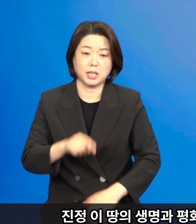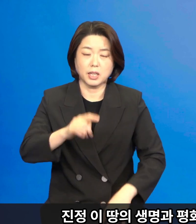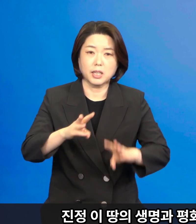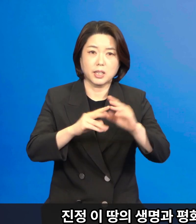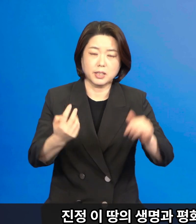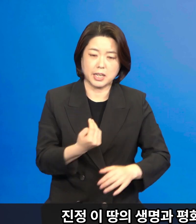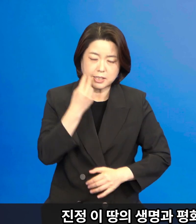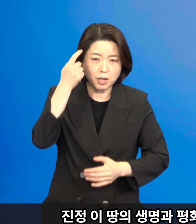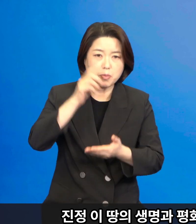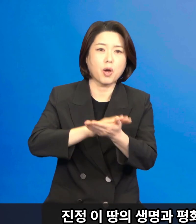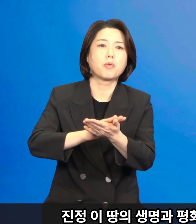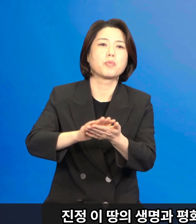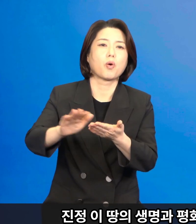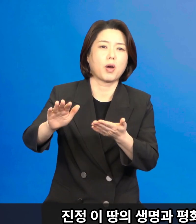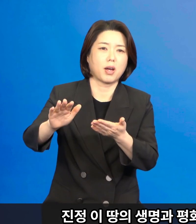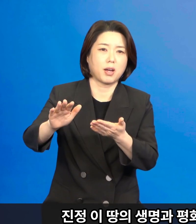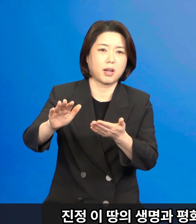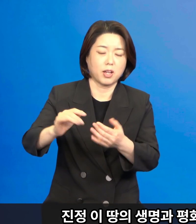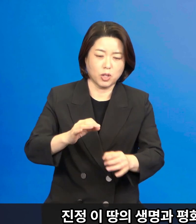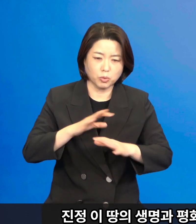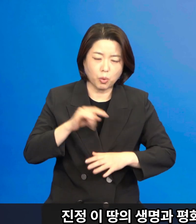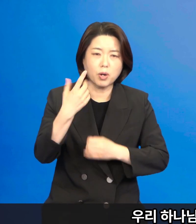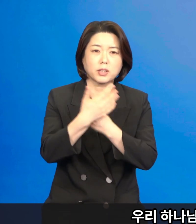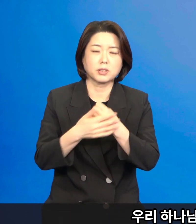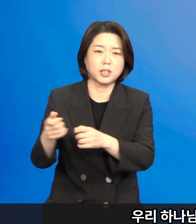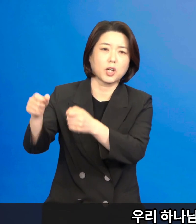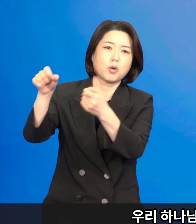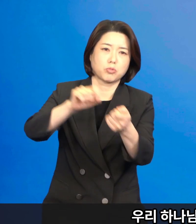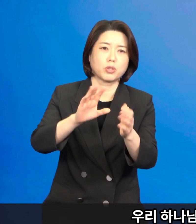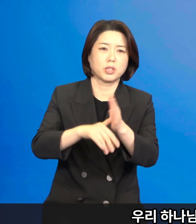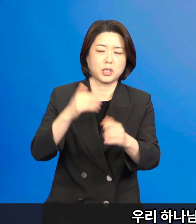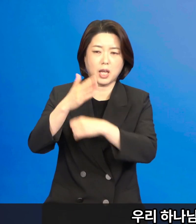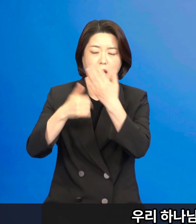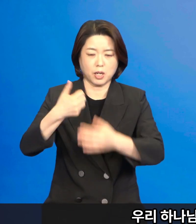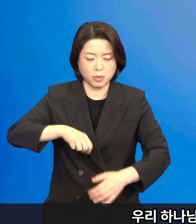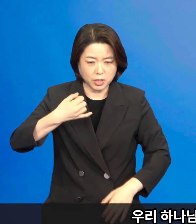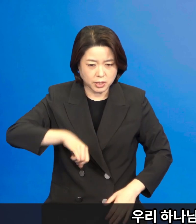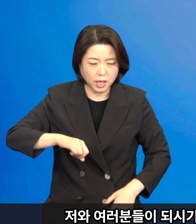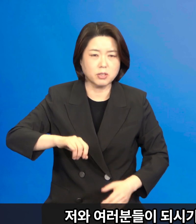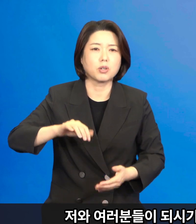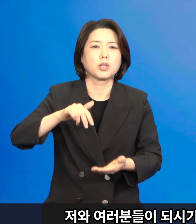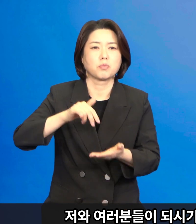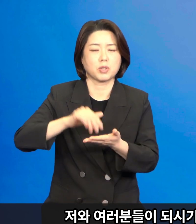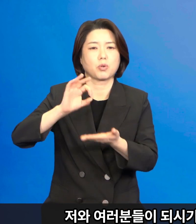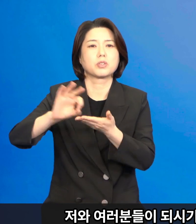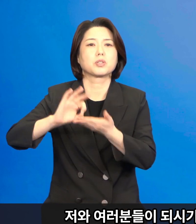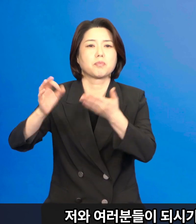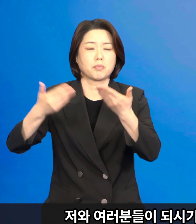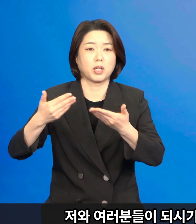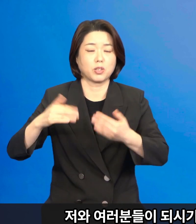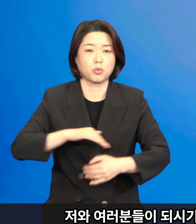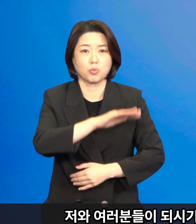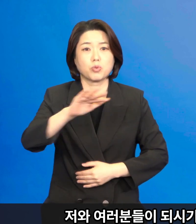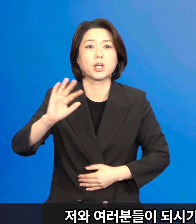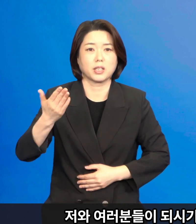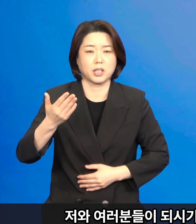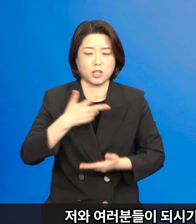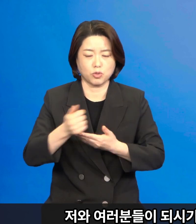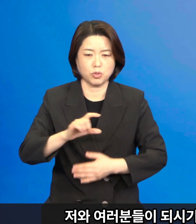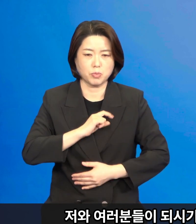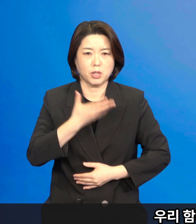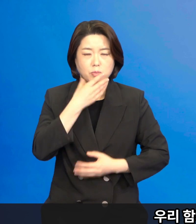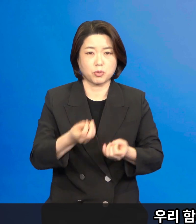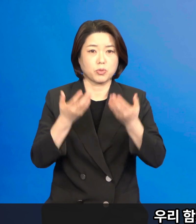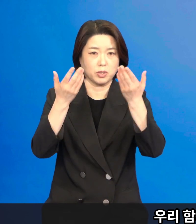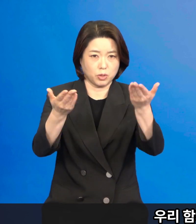생명과 평화에 놀라운 그 은혜가 부어지는 데에 우리 하나님의 자녀들로 쓰임받는 저와 여러분들이 계시기를 주님의 이름으로